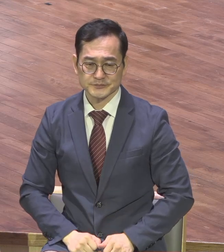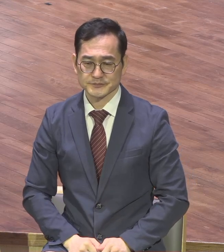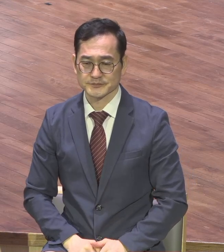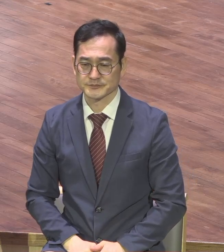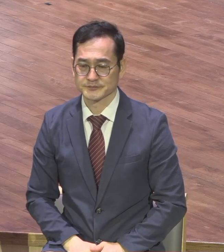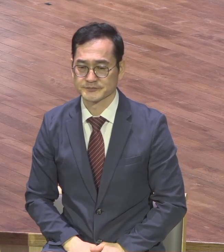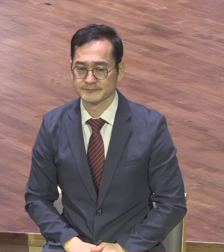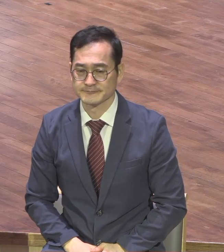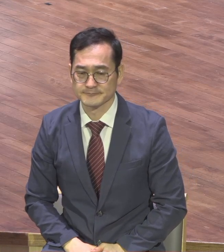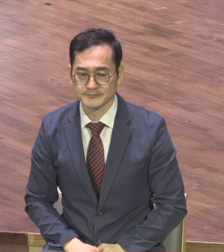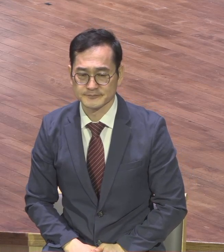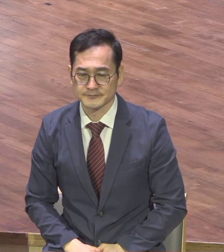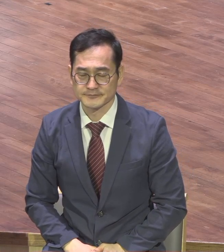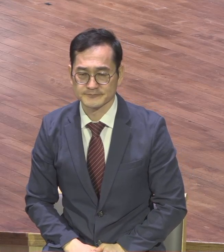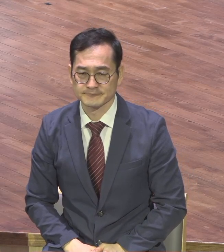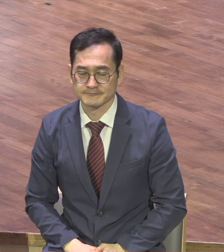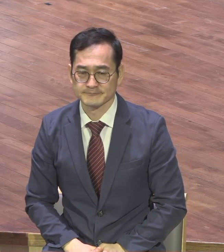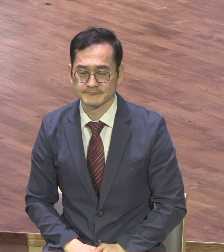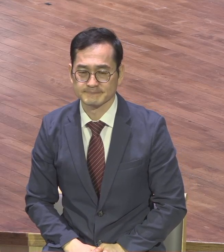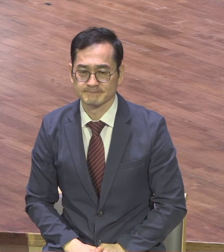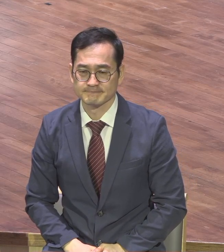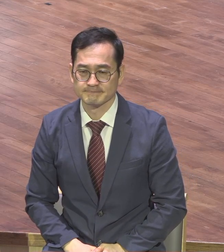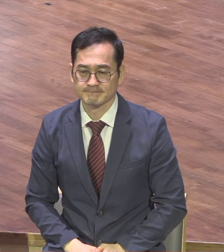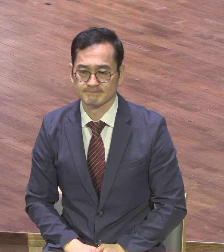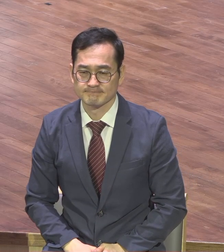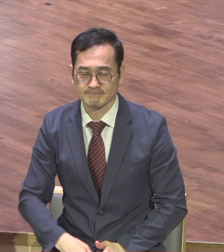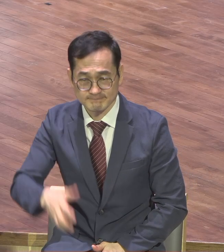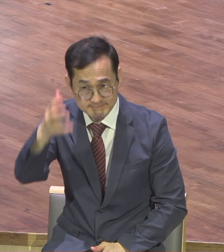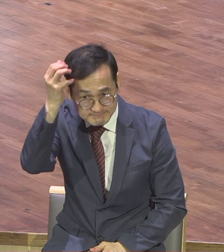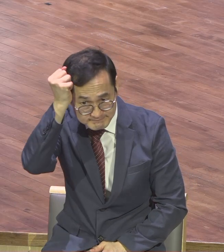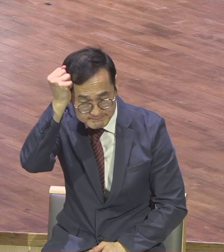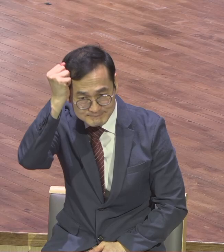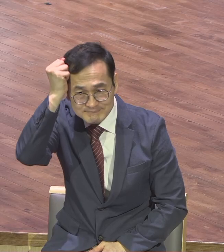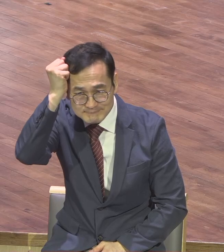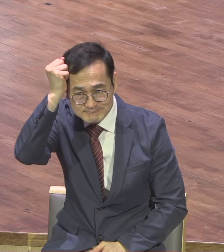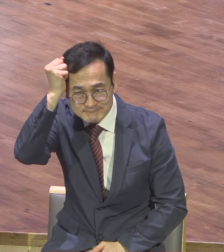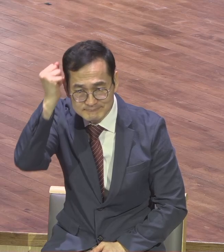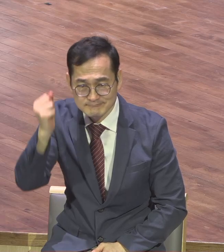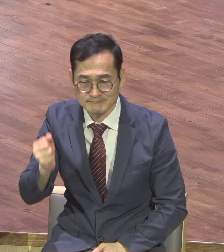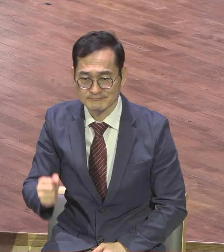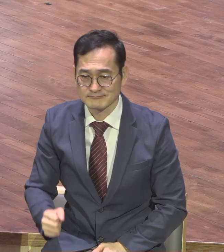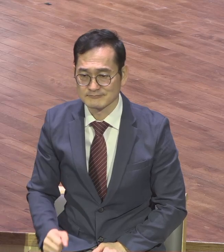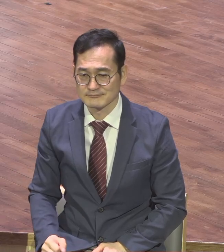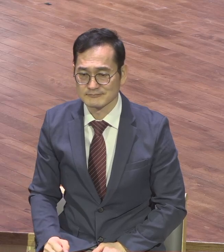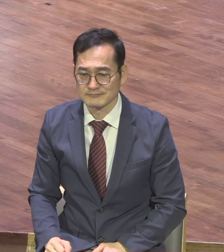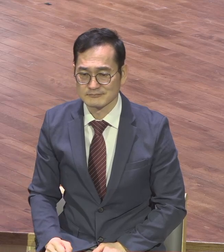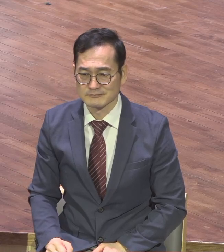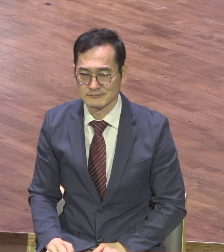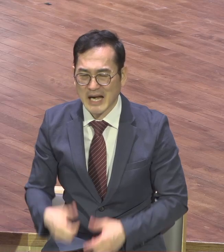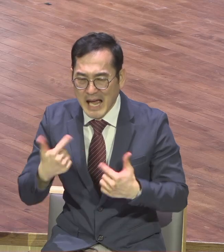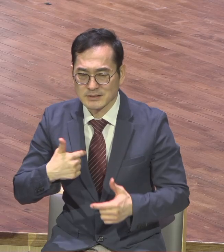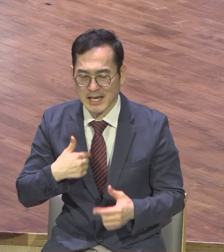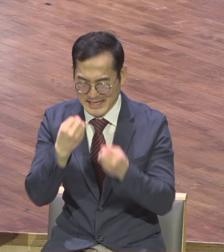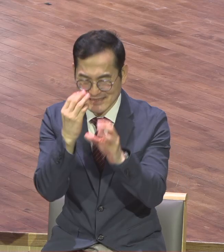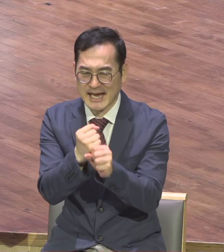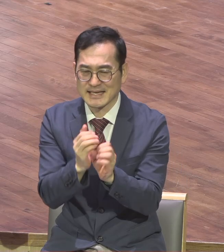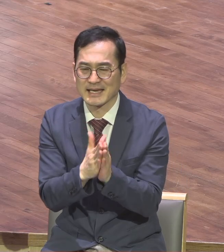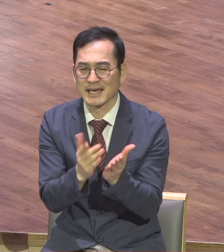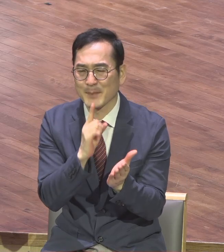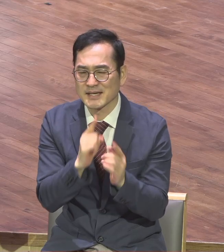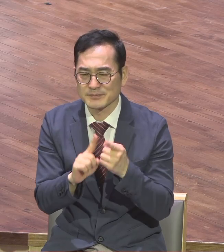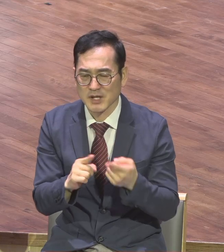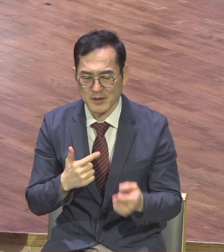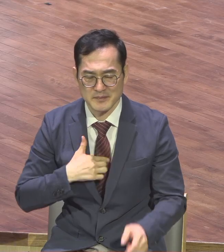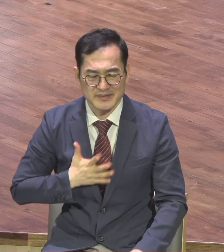받았다는 사실을 여러분 아시기 바랍니다. 맨날 내 욕심 내 거 장기 3장에 잡혀 있으면 안